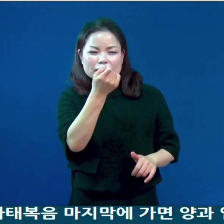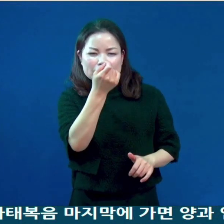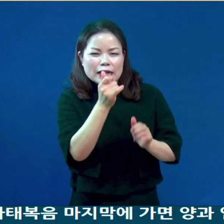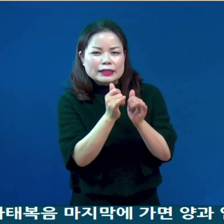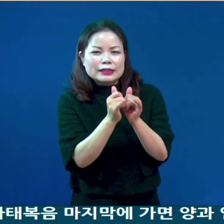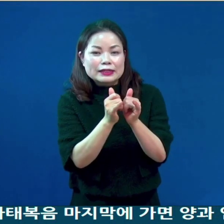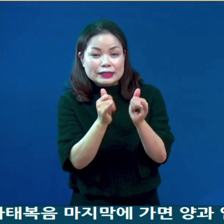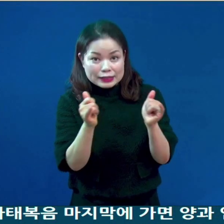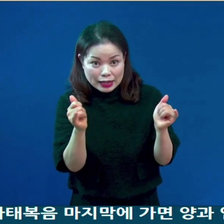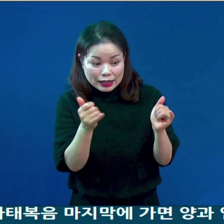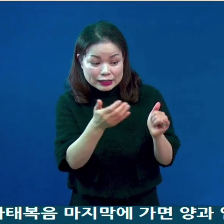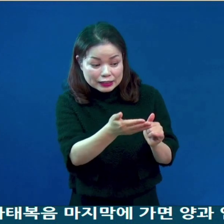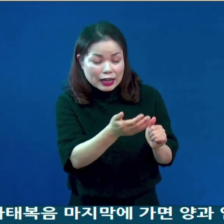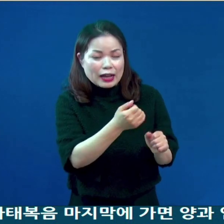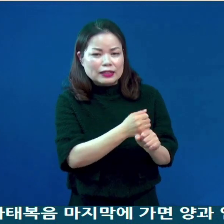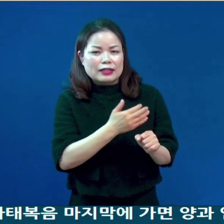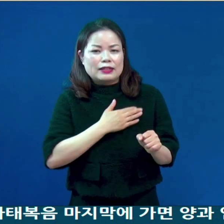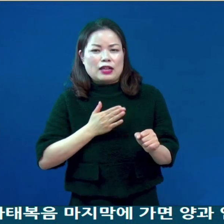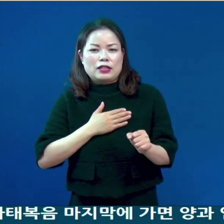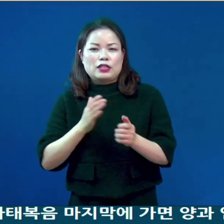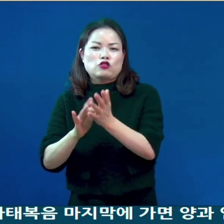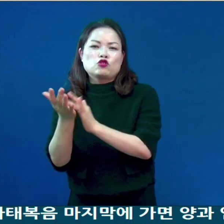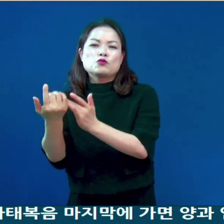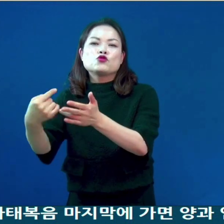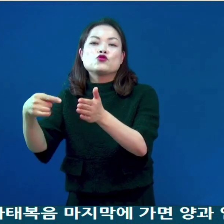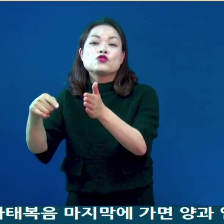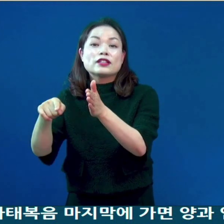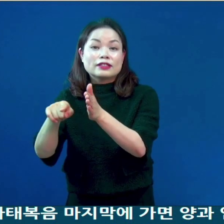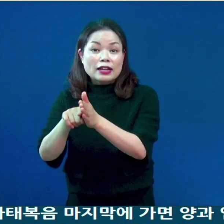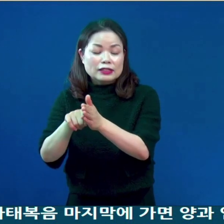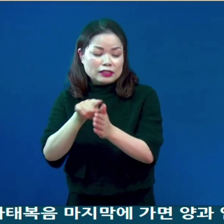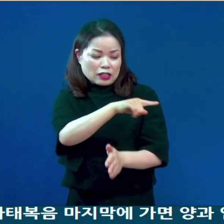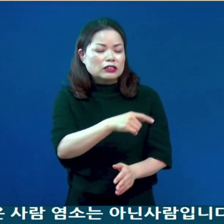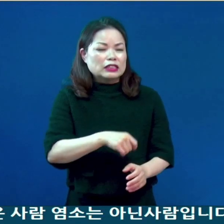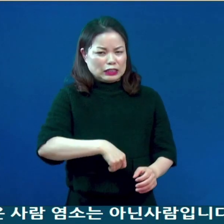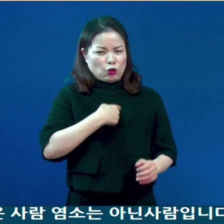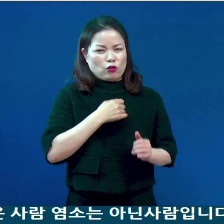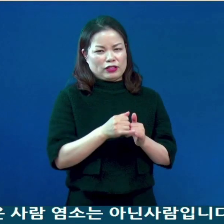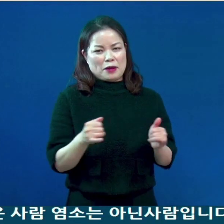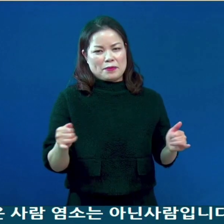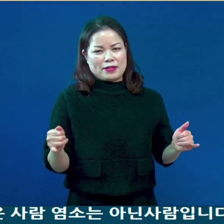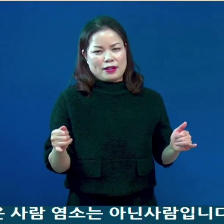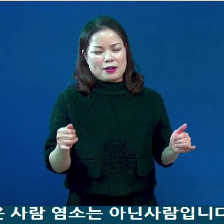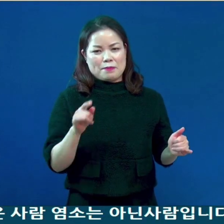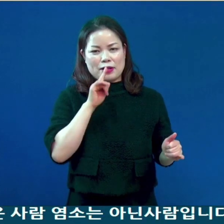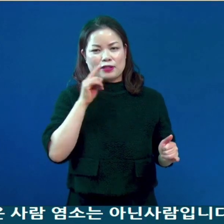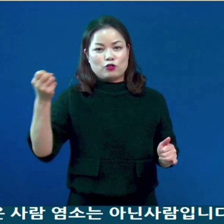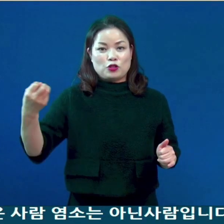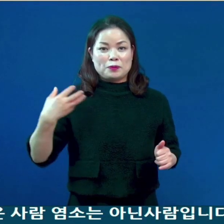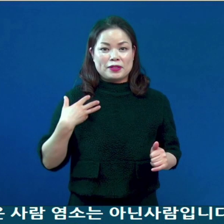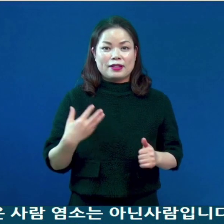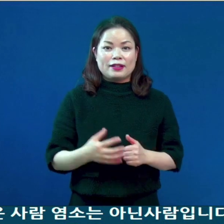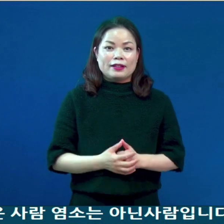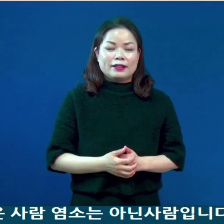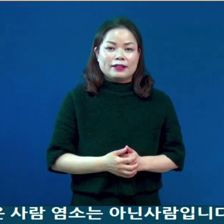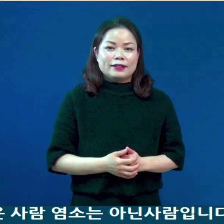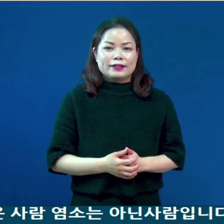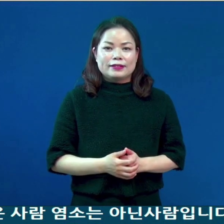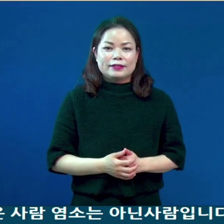작은 자에게 네가 한 것이 나를 위해서 한 거다. 그래서 너는 의로운 사람이다. 이렇게 얘기해 주는 겁니다.